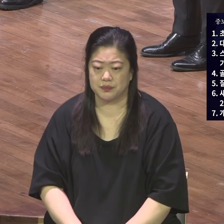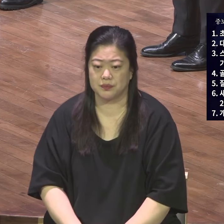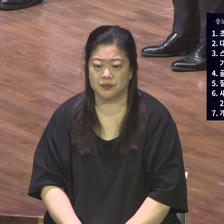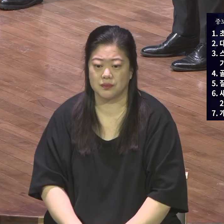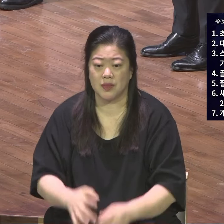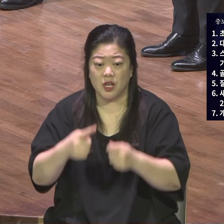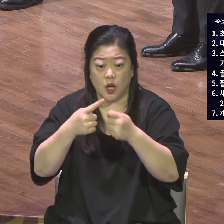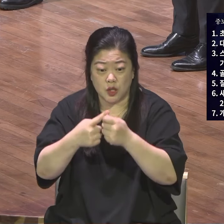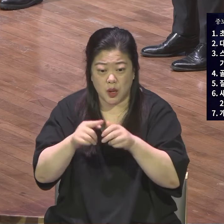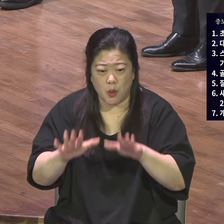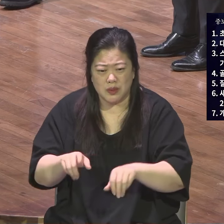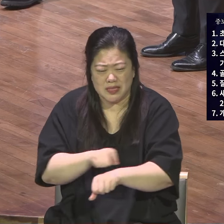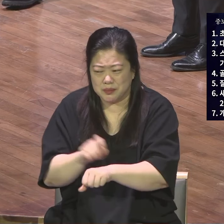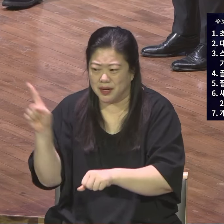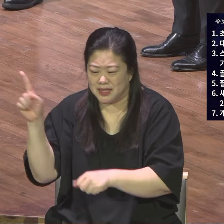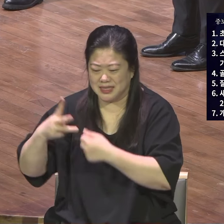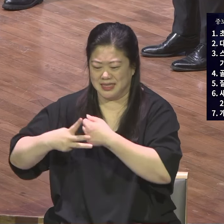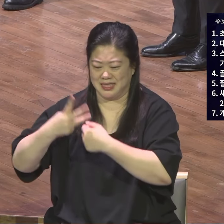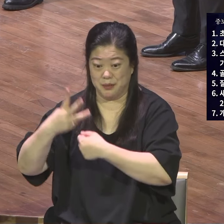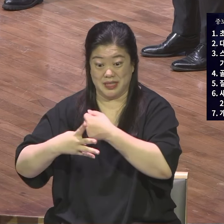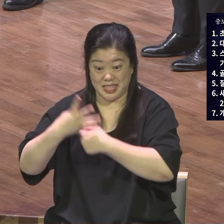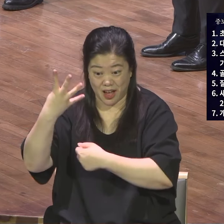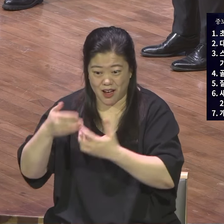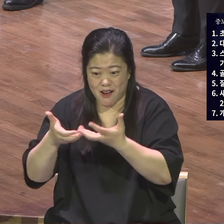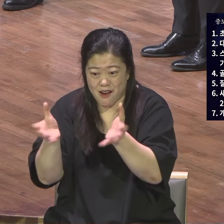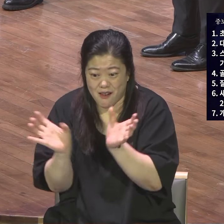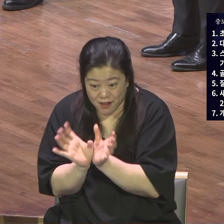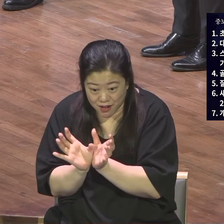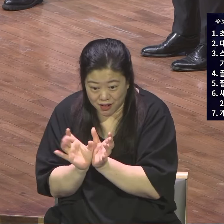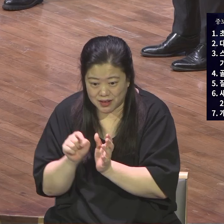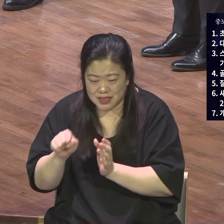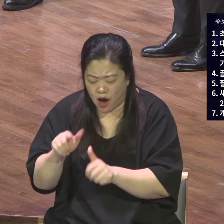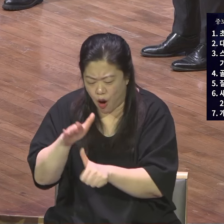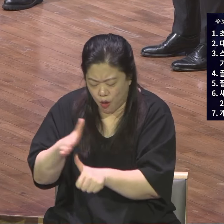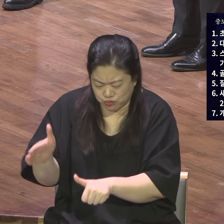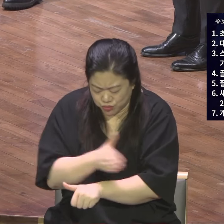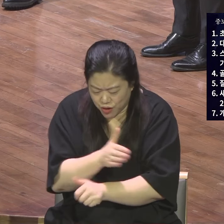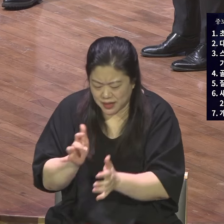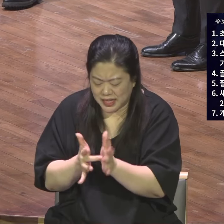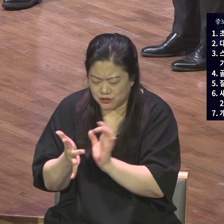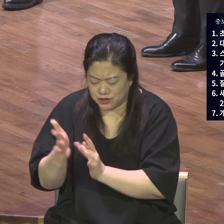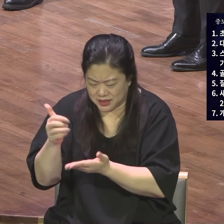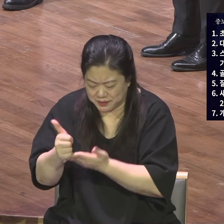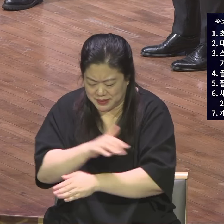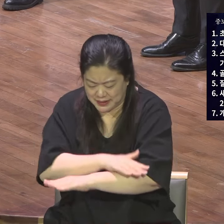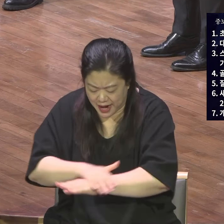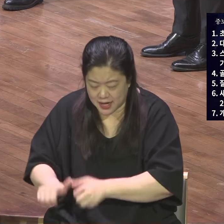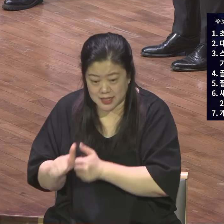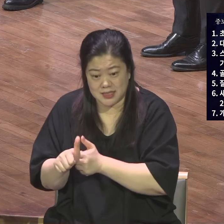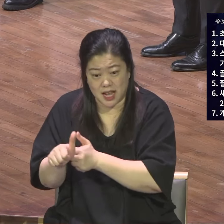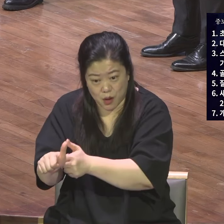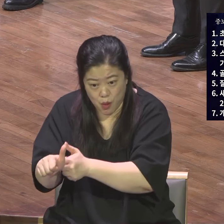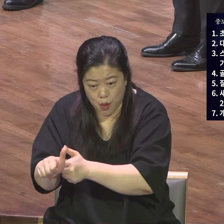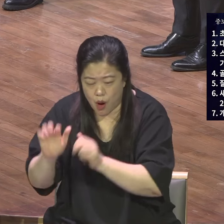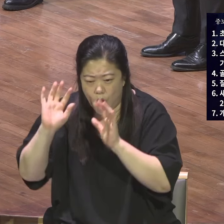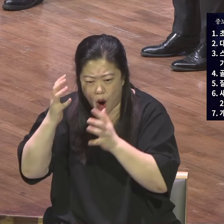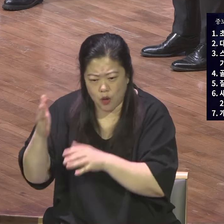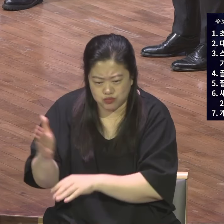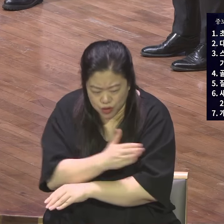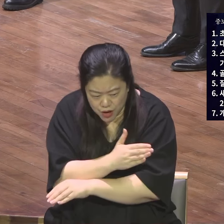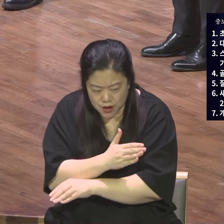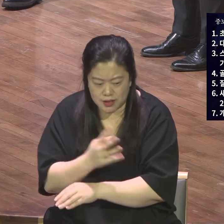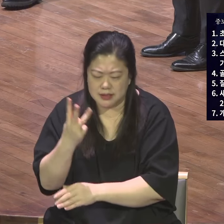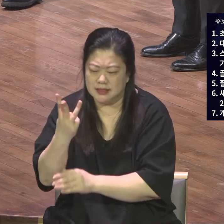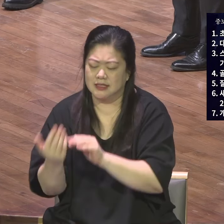번째, 오늘 기간복을 한 초등국 렘넌트들이 예수 그리스도를 따라가는 제자가 되고 삼서밋의 응답을 받게